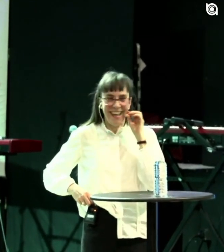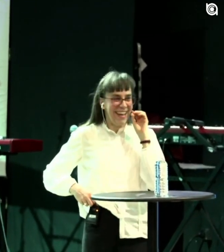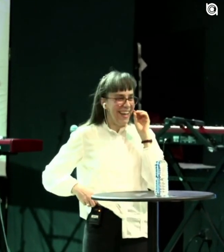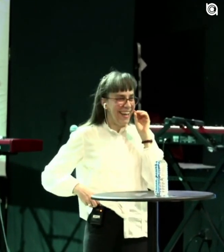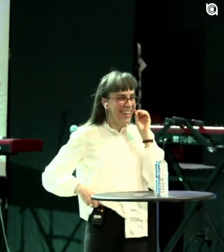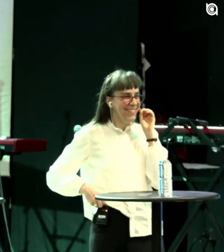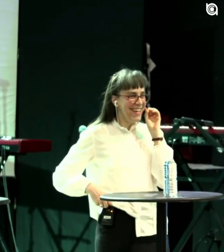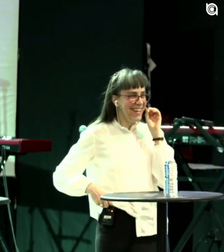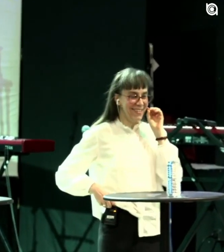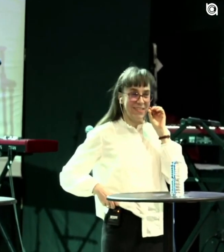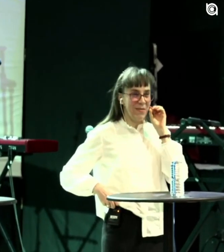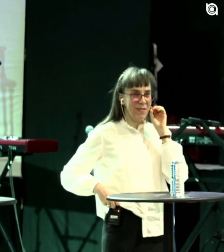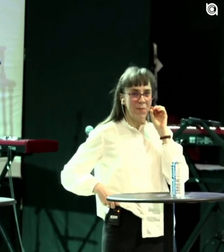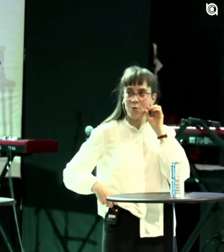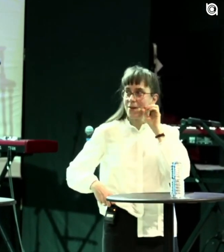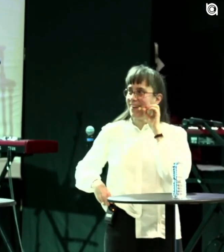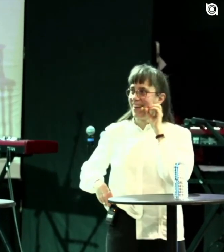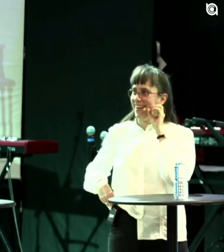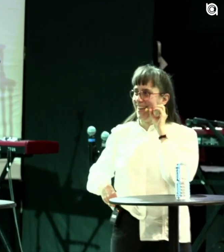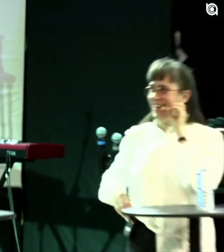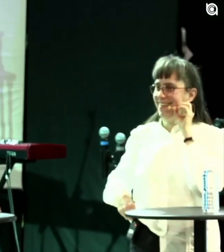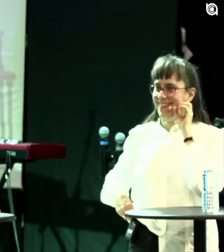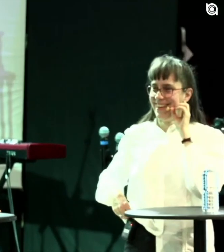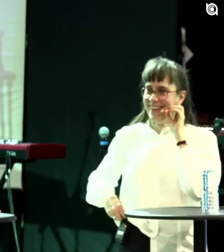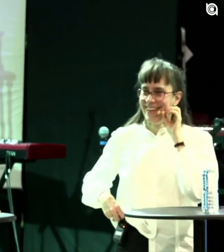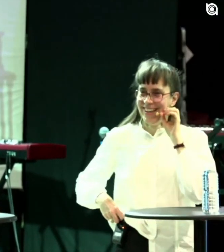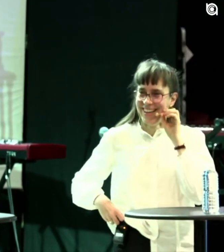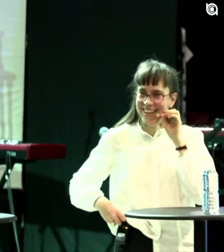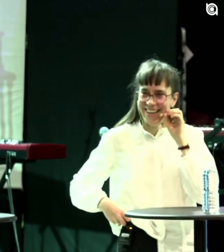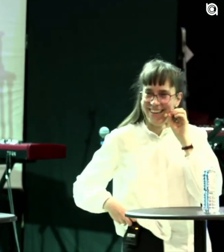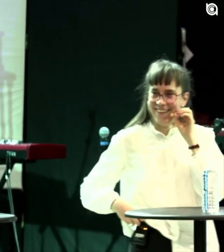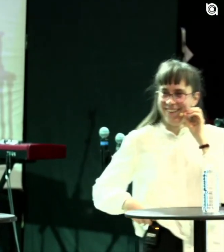Alléluia. Alléluia. Est-ce qu'on entend? C'est mieux. Amen.